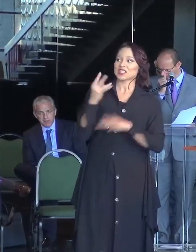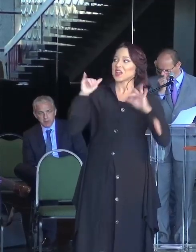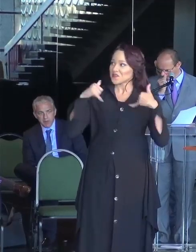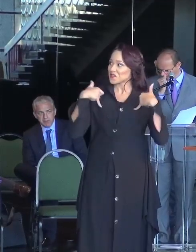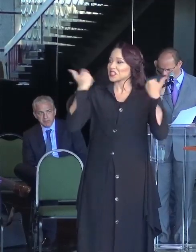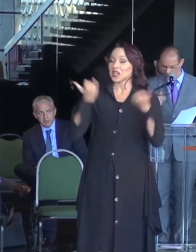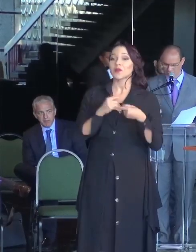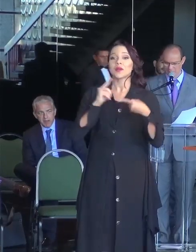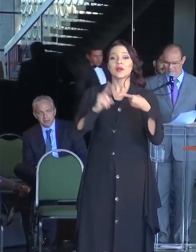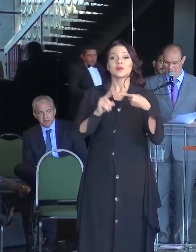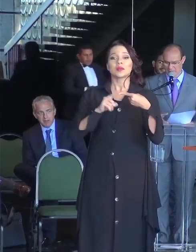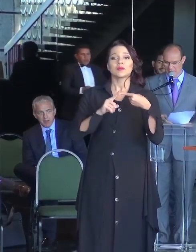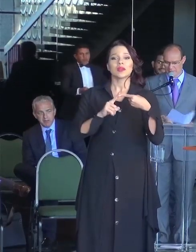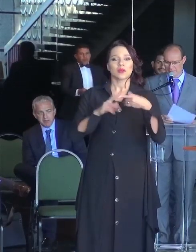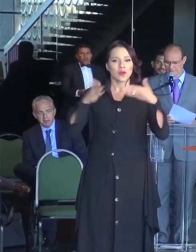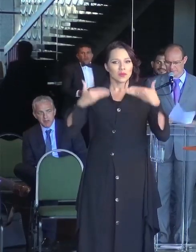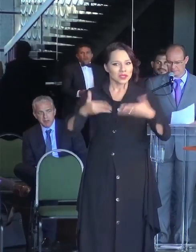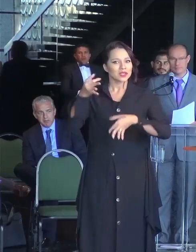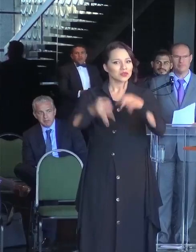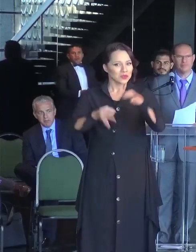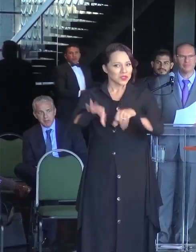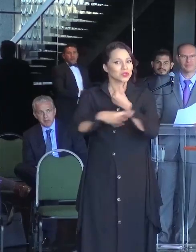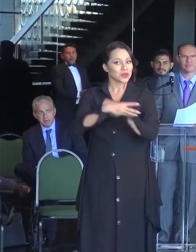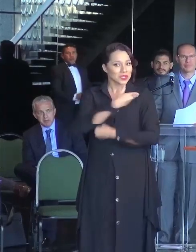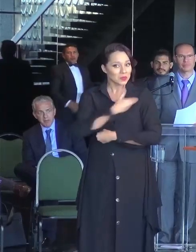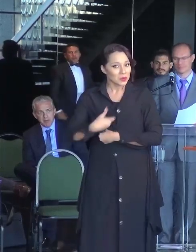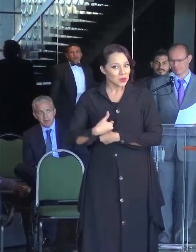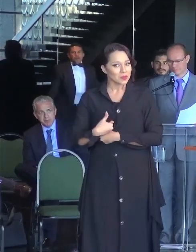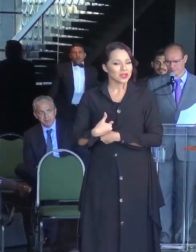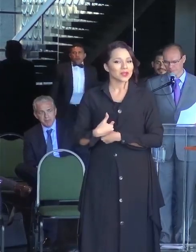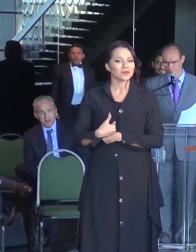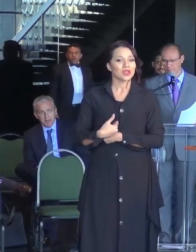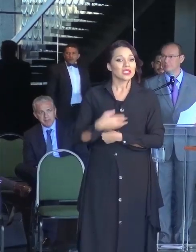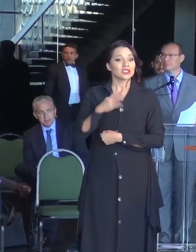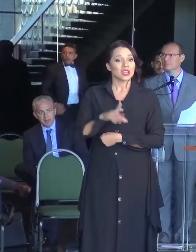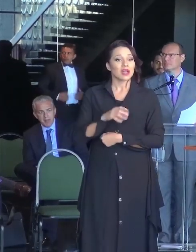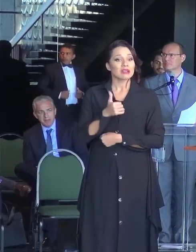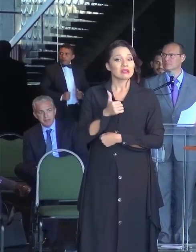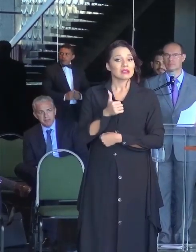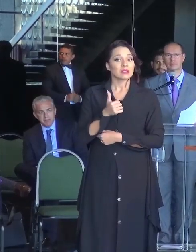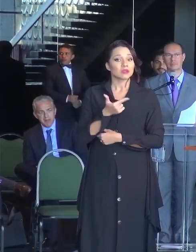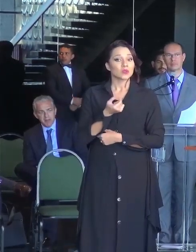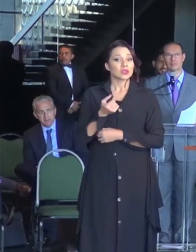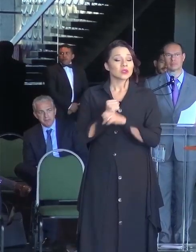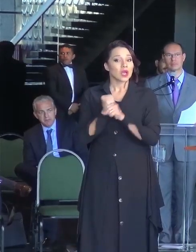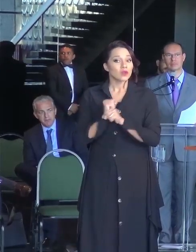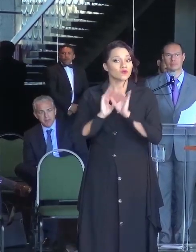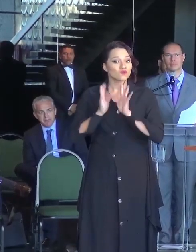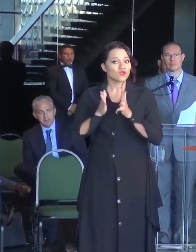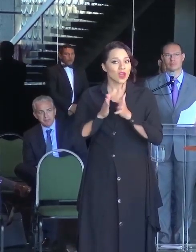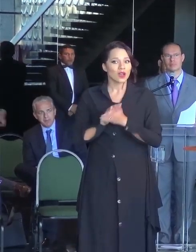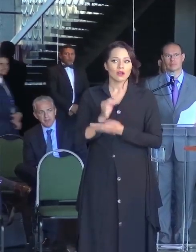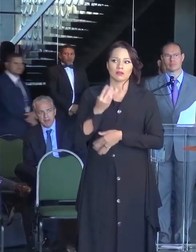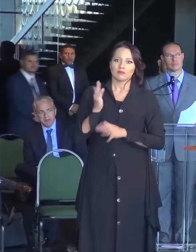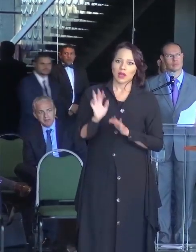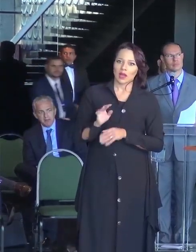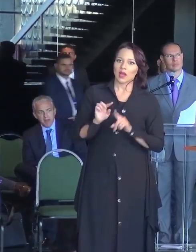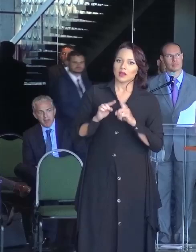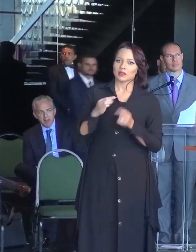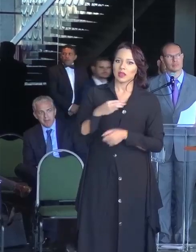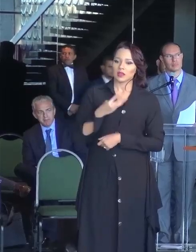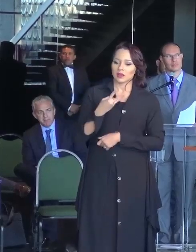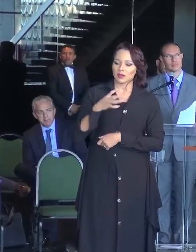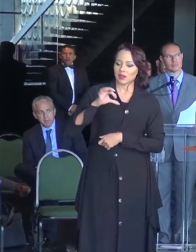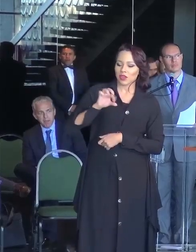dois aniversariantes, o primeiro, o Ministério de Justiça e Segurança Pública, no seu bicentenário. Estamos a 39